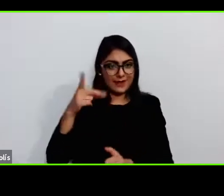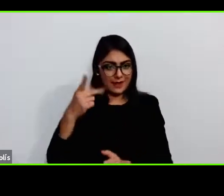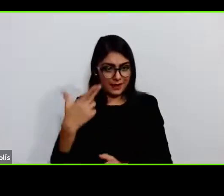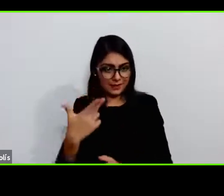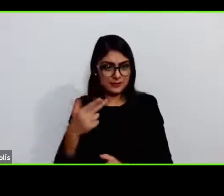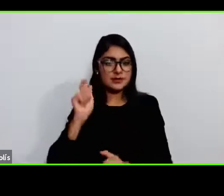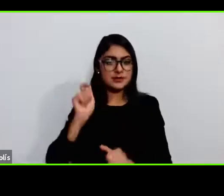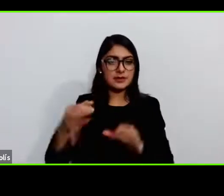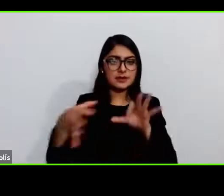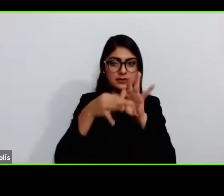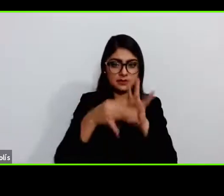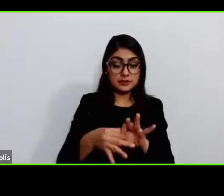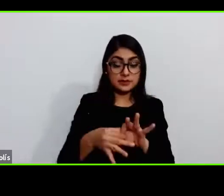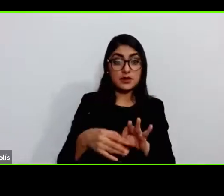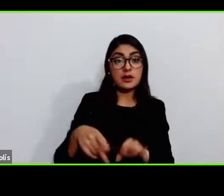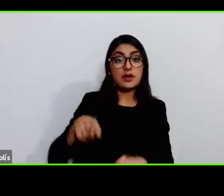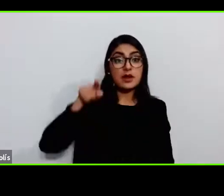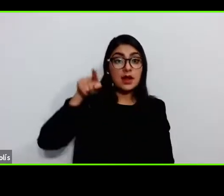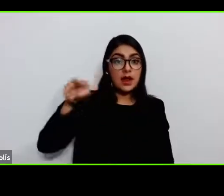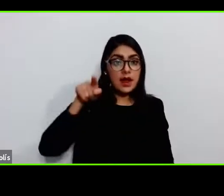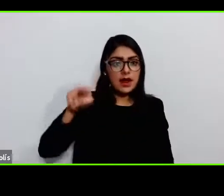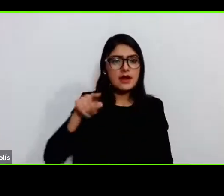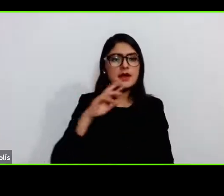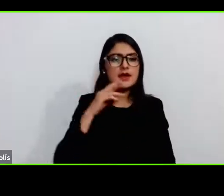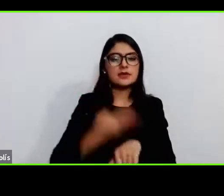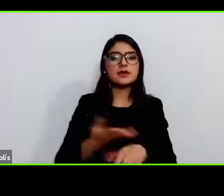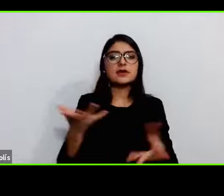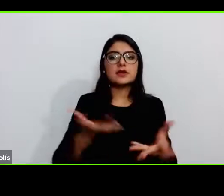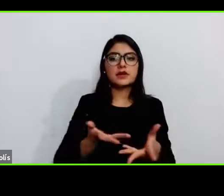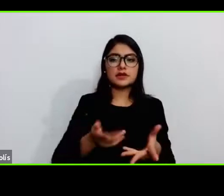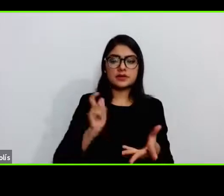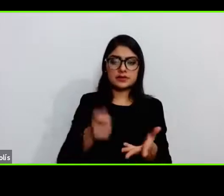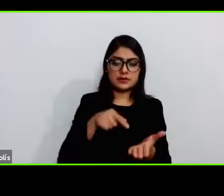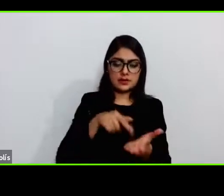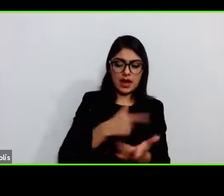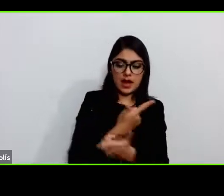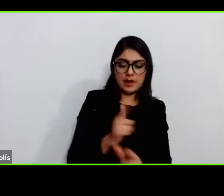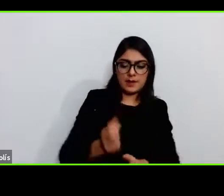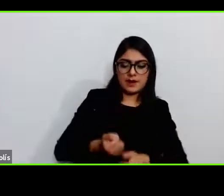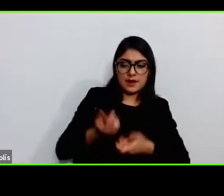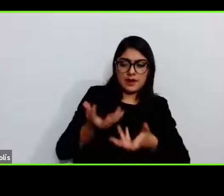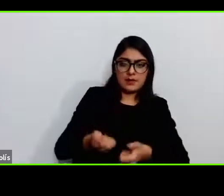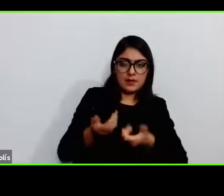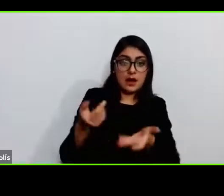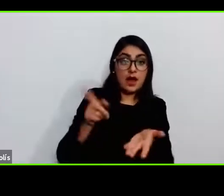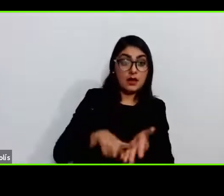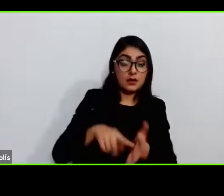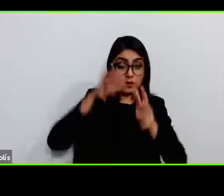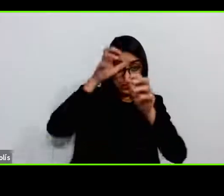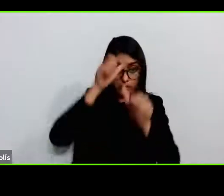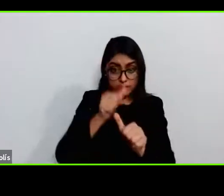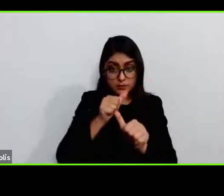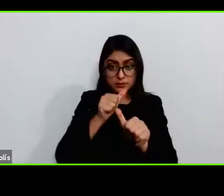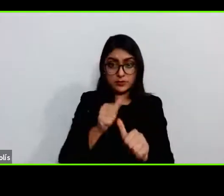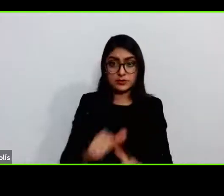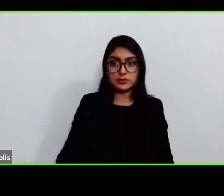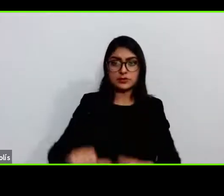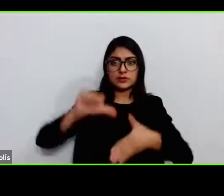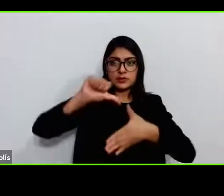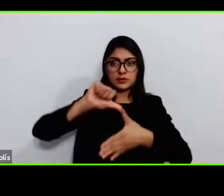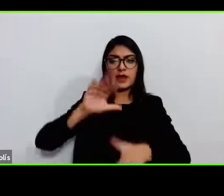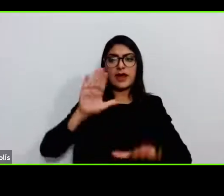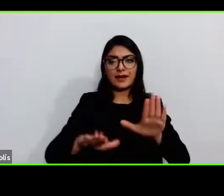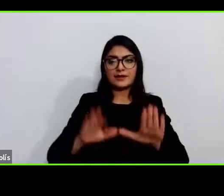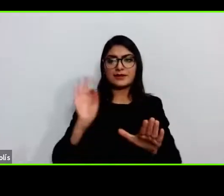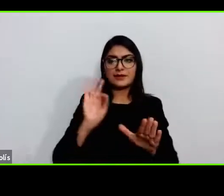la Corte Interamericana, a su vez, tiene, por ejemplo, la potestad de interpretar la libertad de expresión prevista en la Convención Americana, y entonces puede haber una superposición